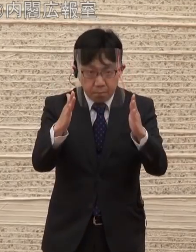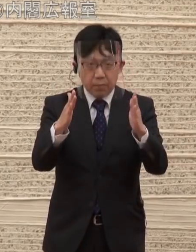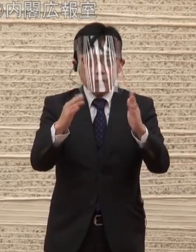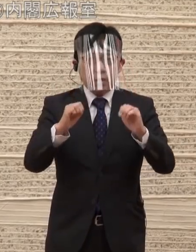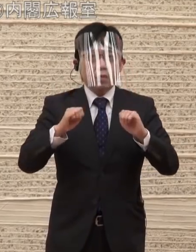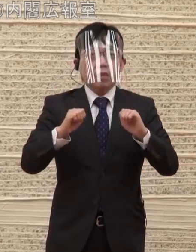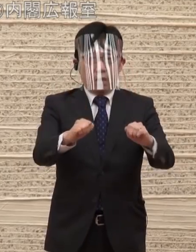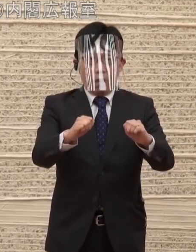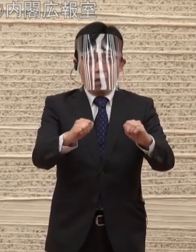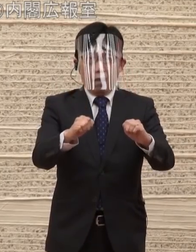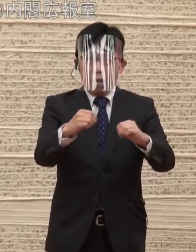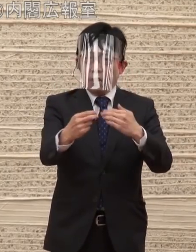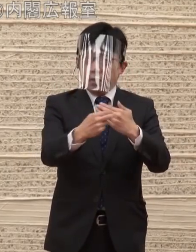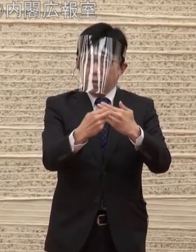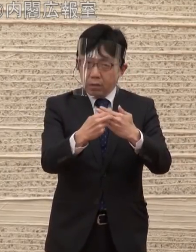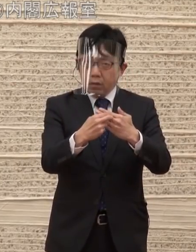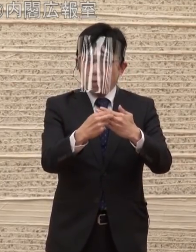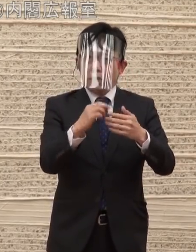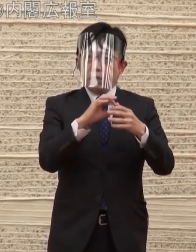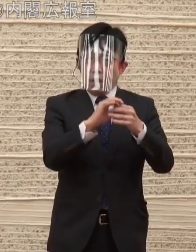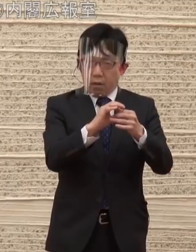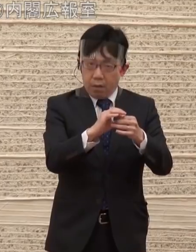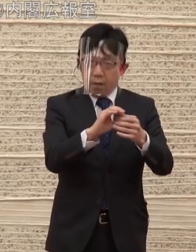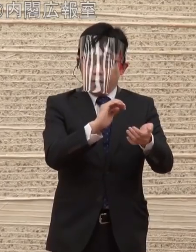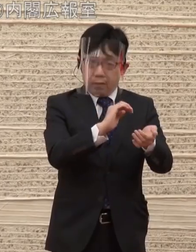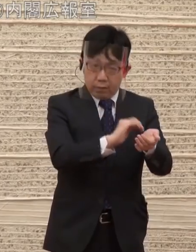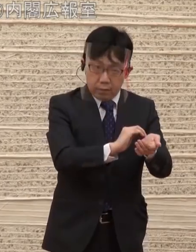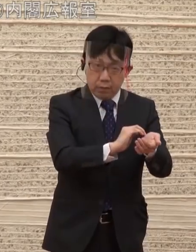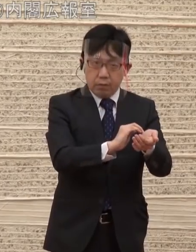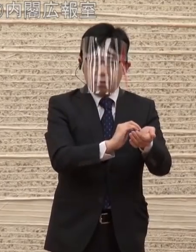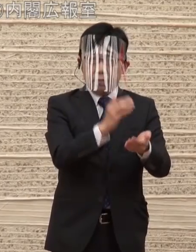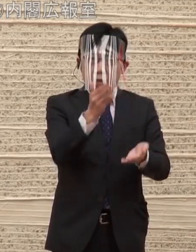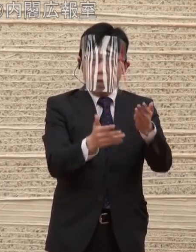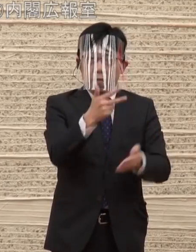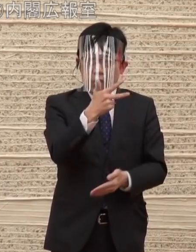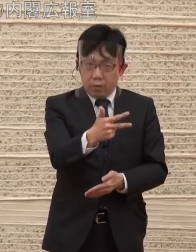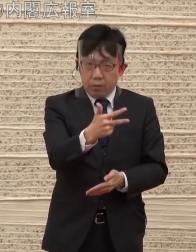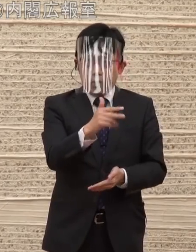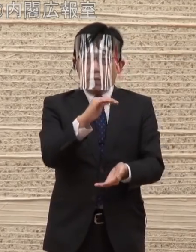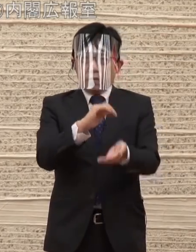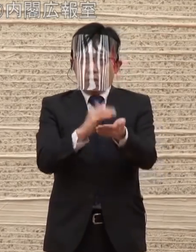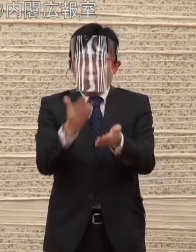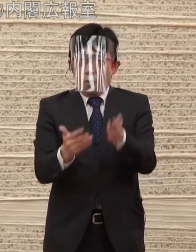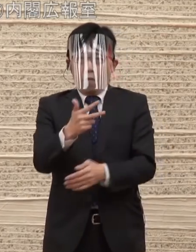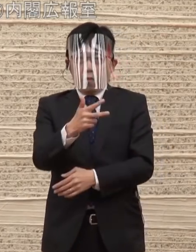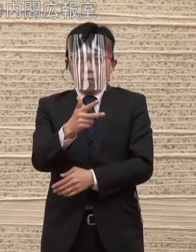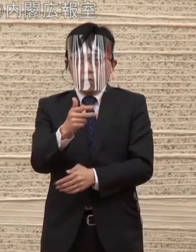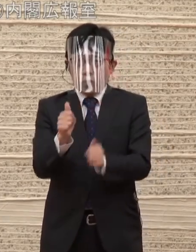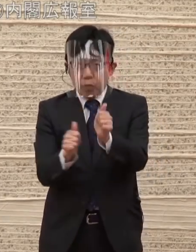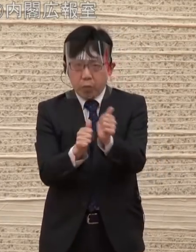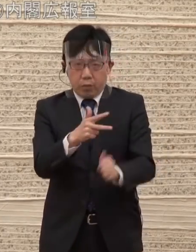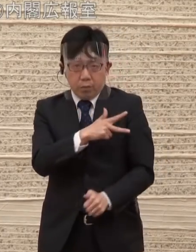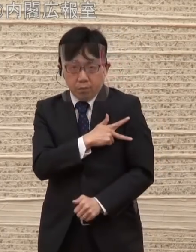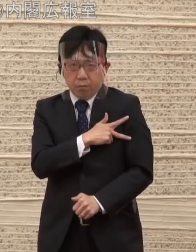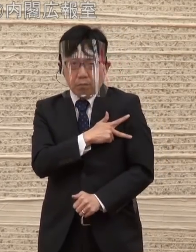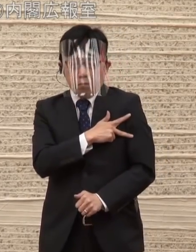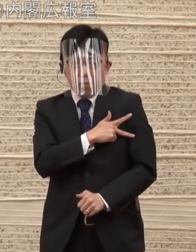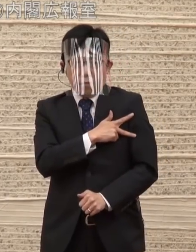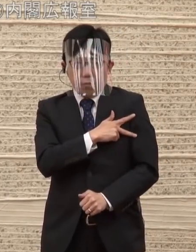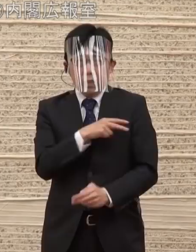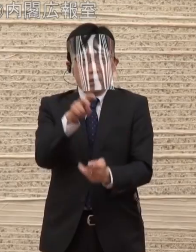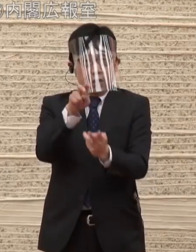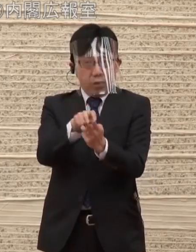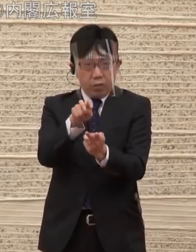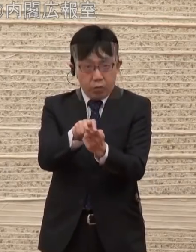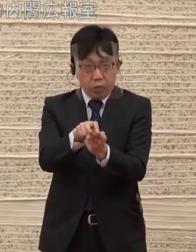た石看護師看護助手の皆さん印象光学 this の皆さん